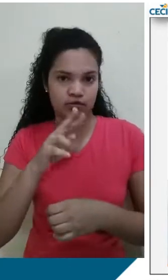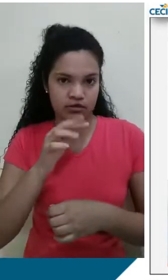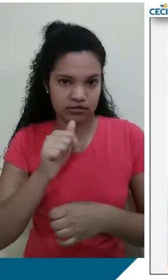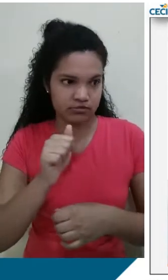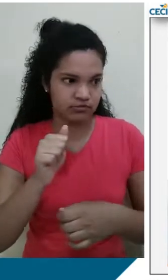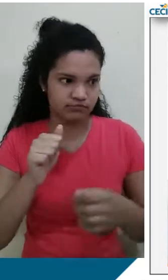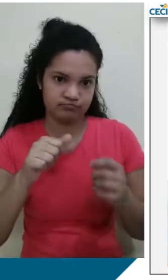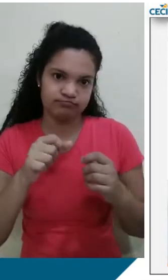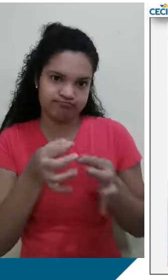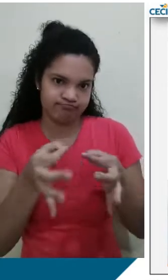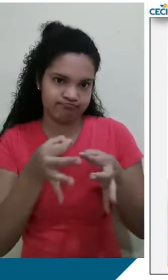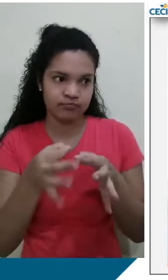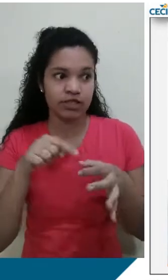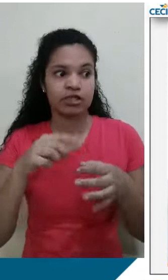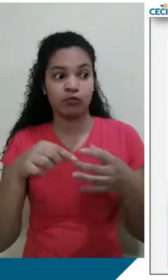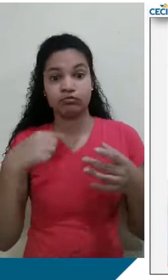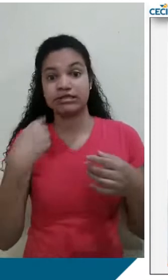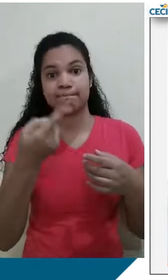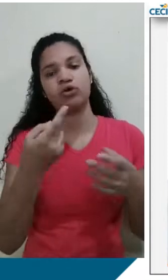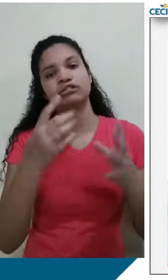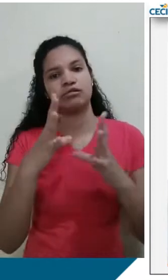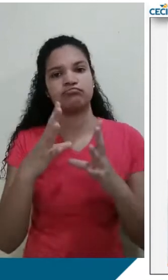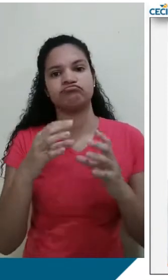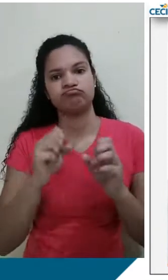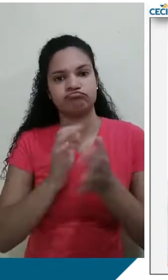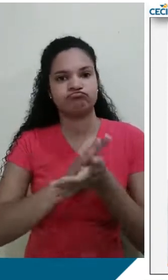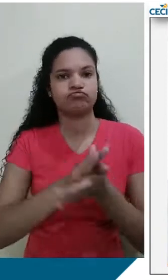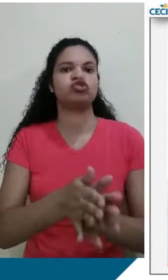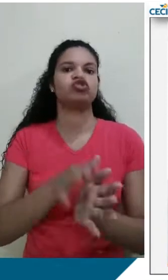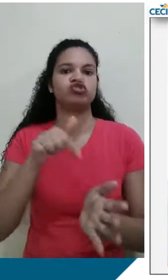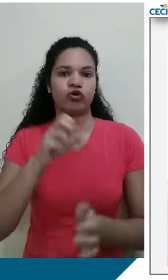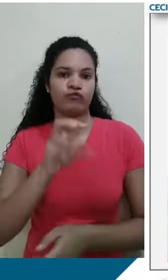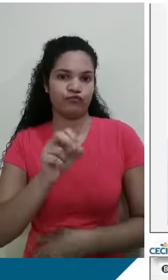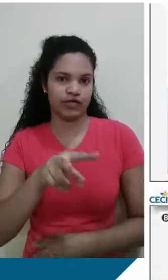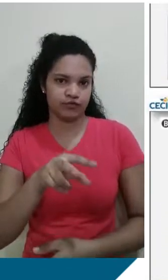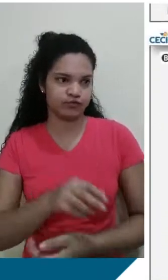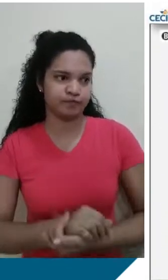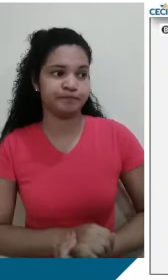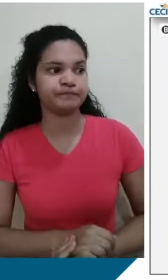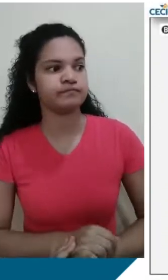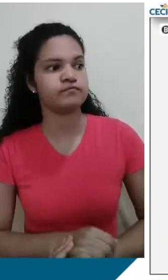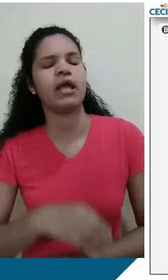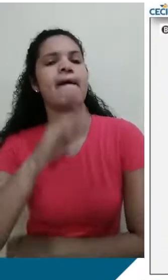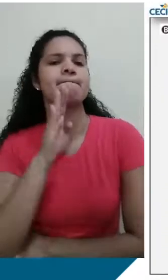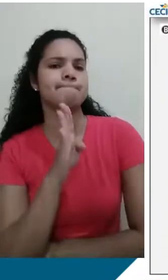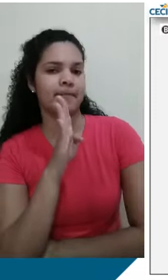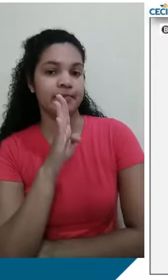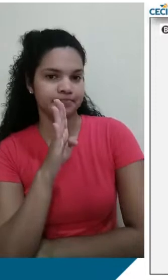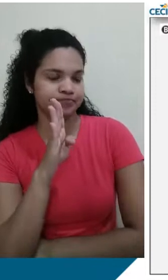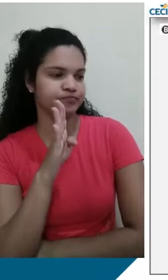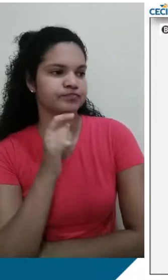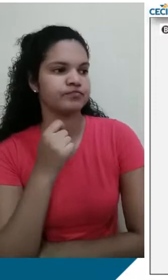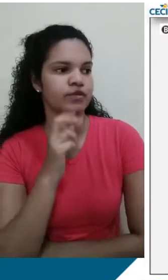inutilizados e posteriormente destruídos pelo sistema imunológico do organismo. A alternativa B traz